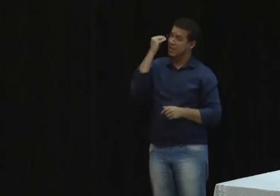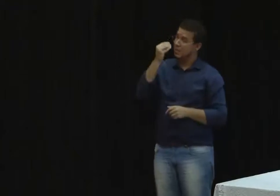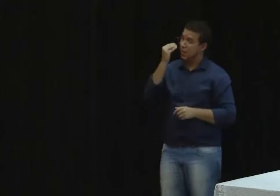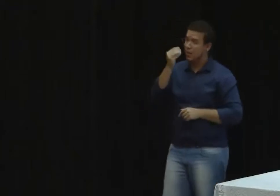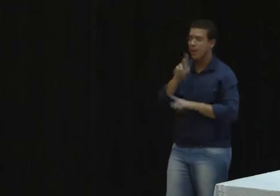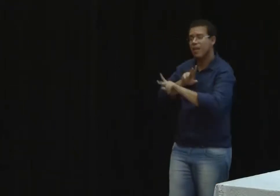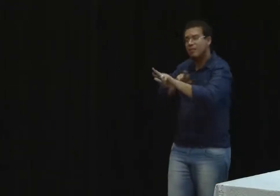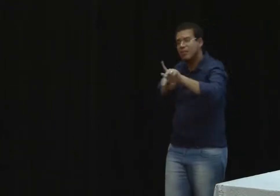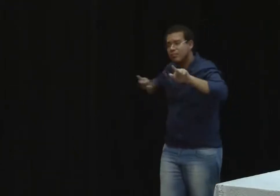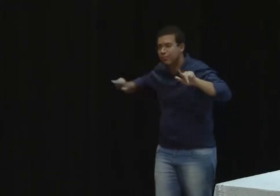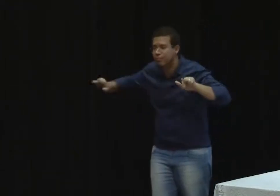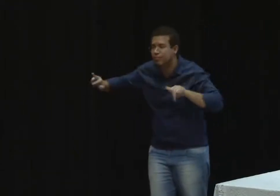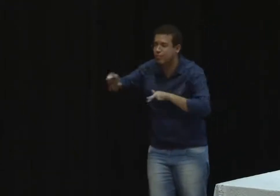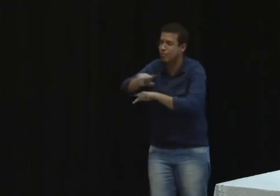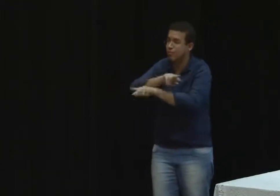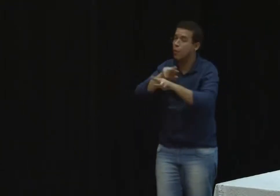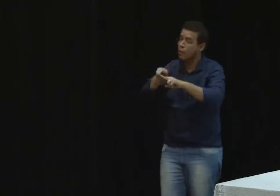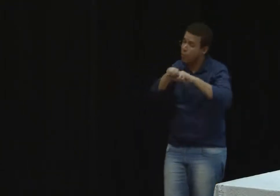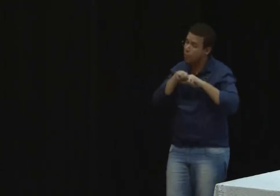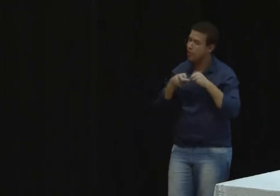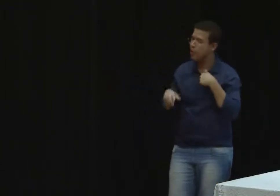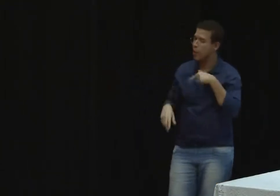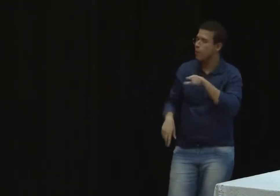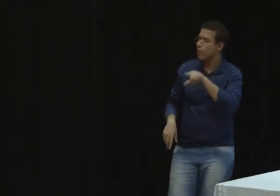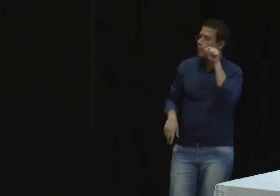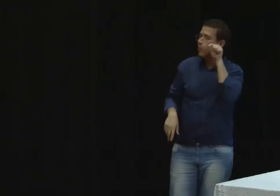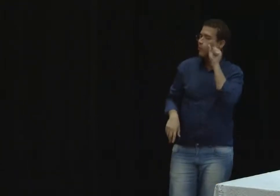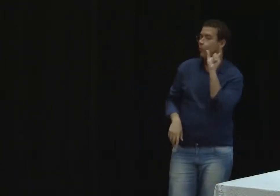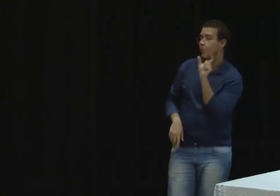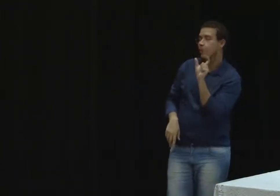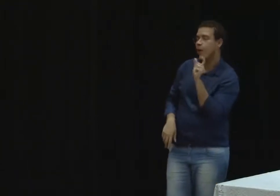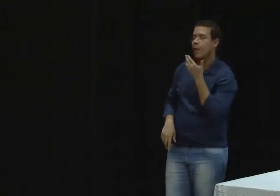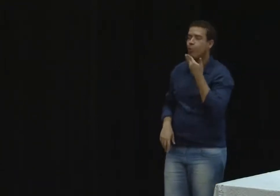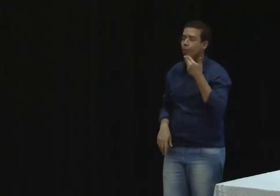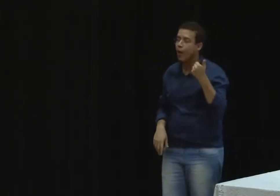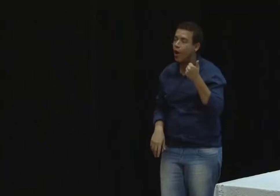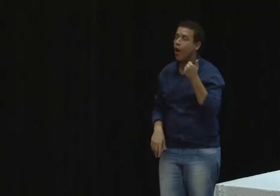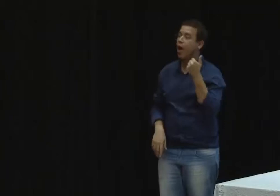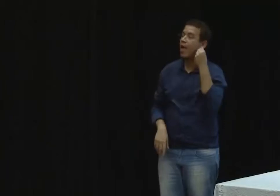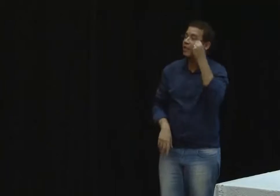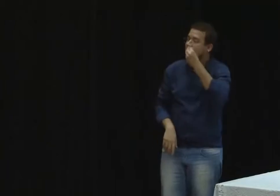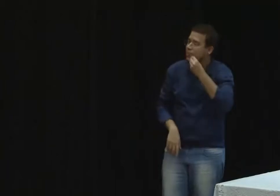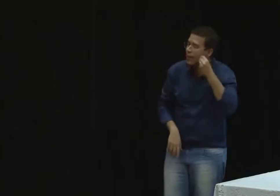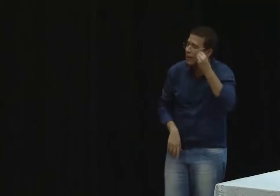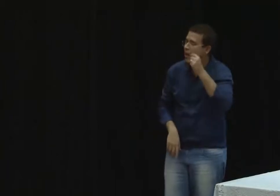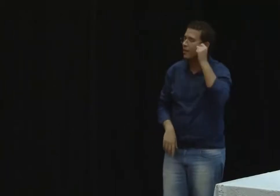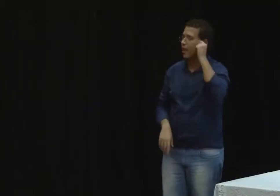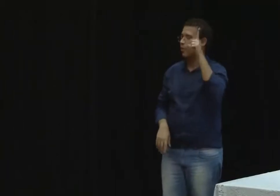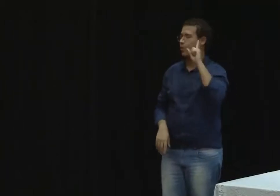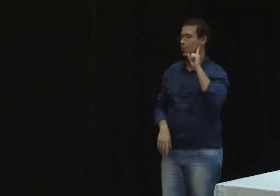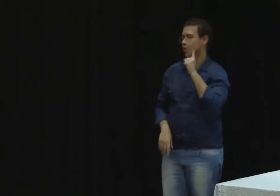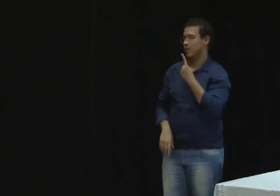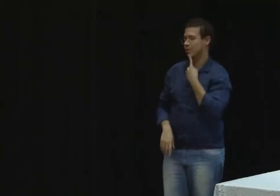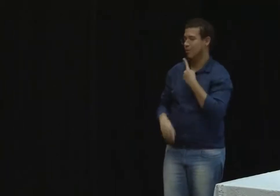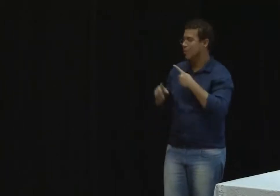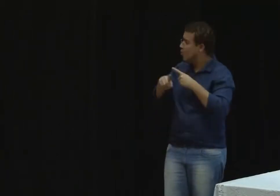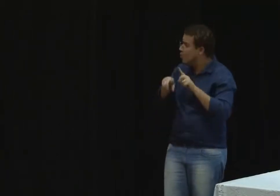bimodalismo, enfim, são experiências diversas, por isso eu escolhi o termo mais adequado para experiências